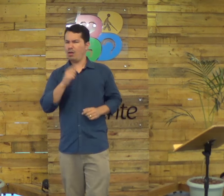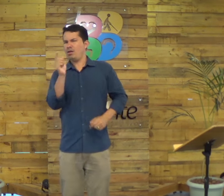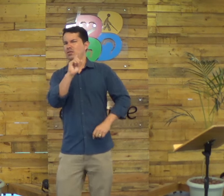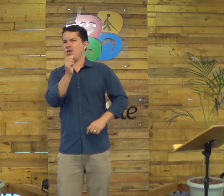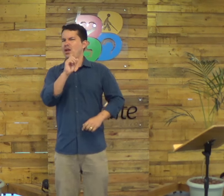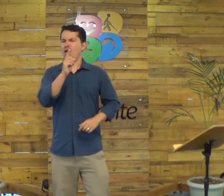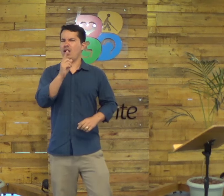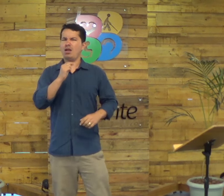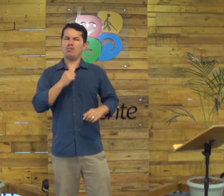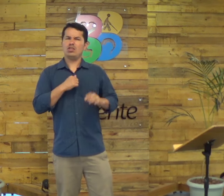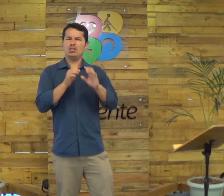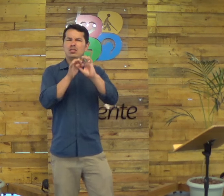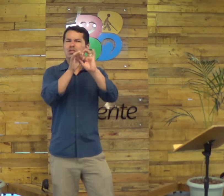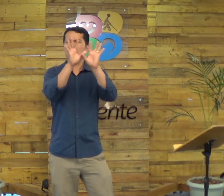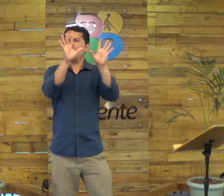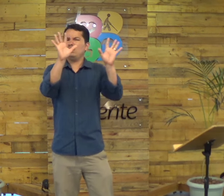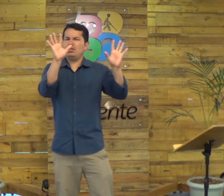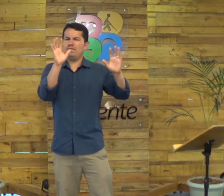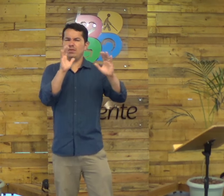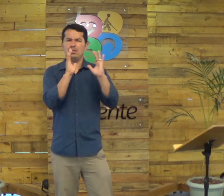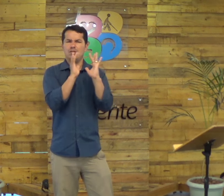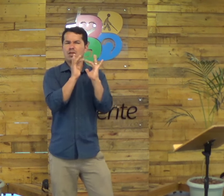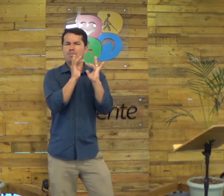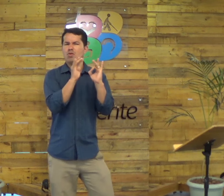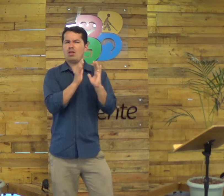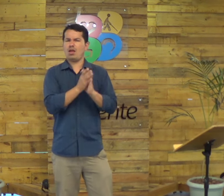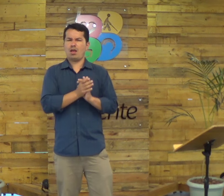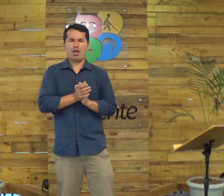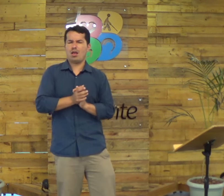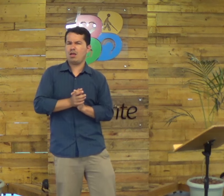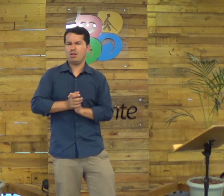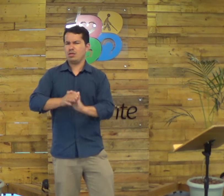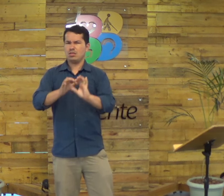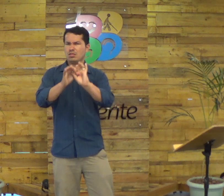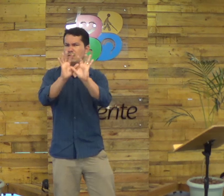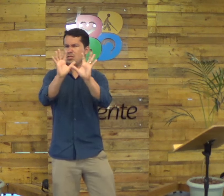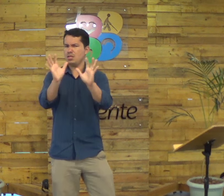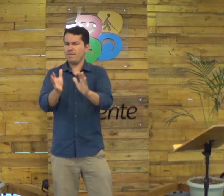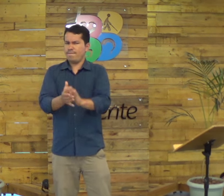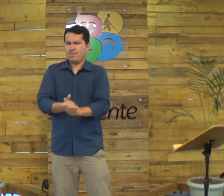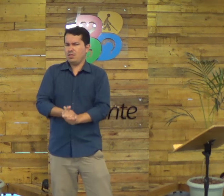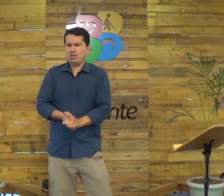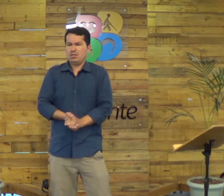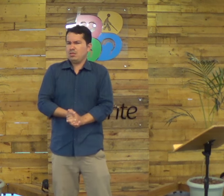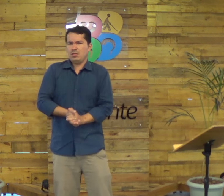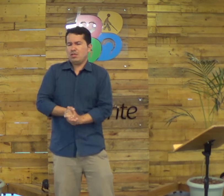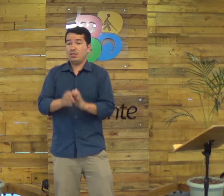eu tenho uma pessoa jovem, não, não, pastor, eu posso ter um namorado? Eu posso.